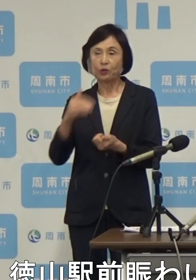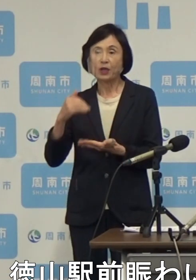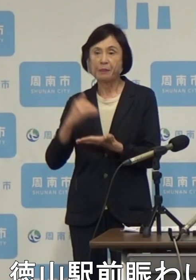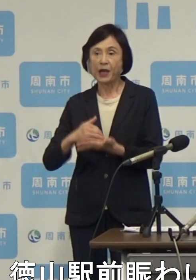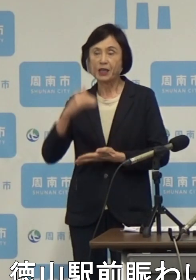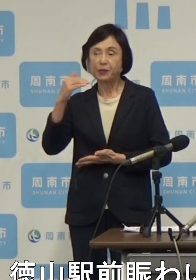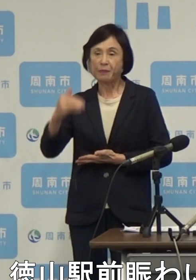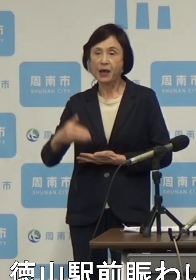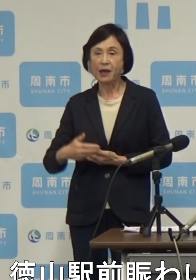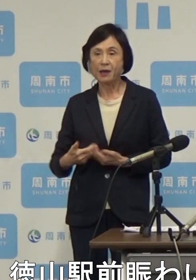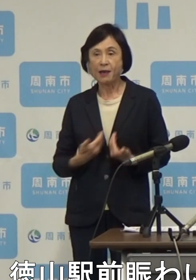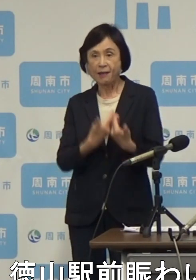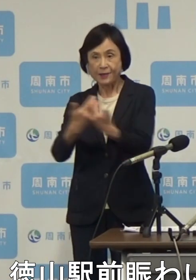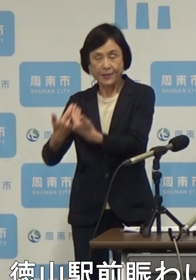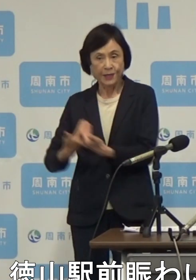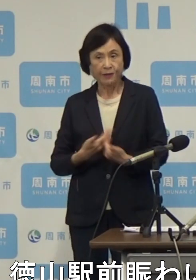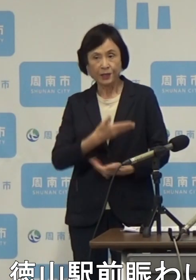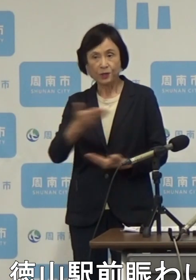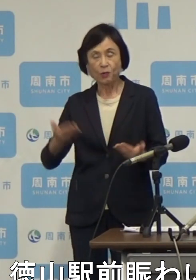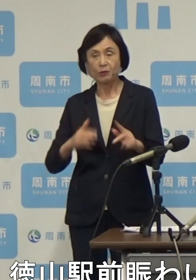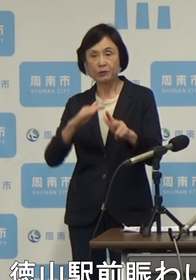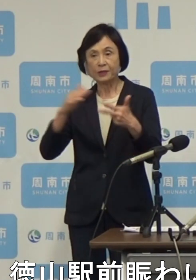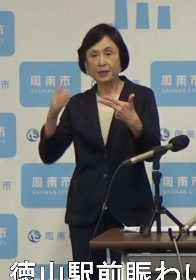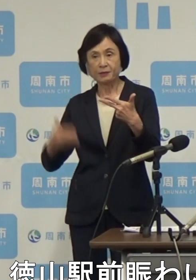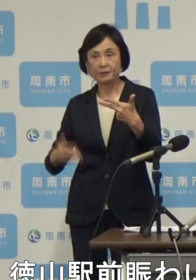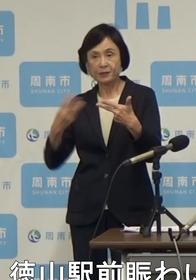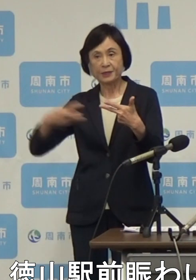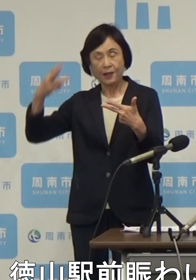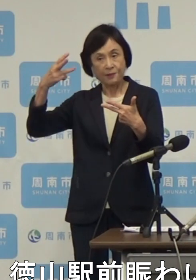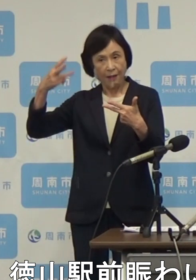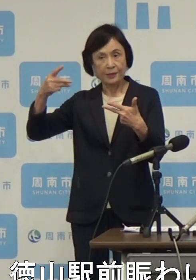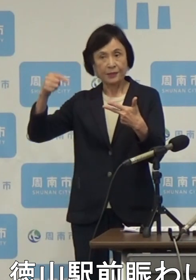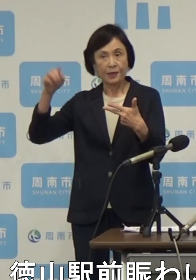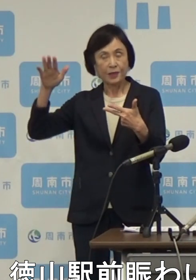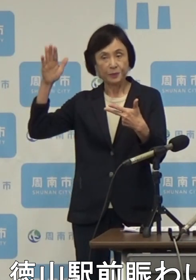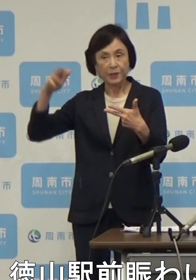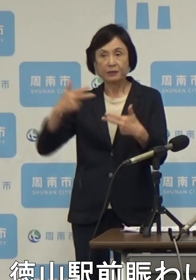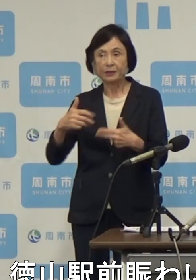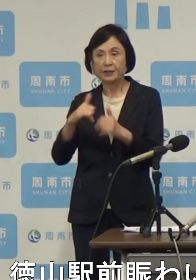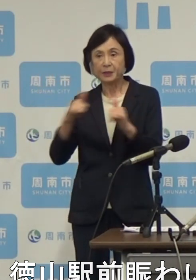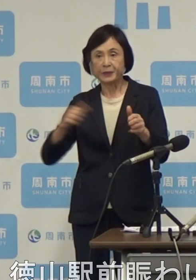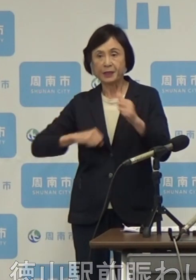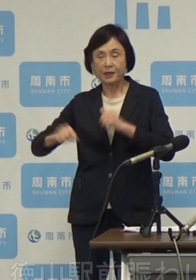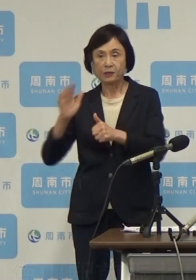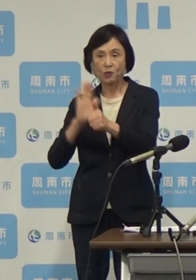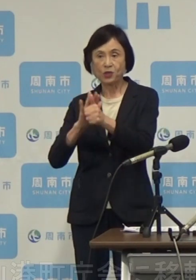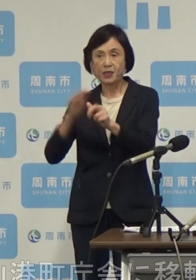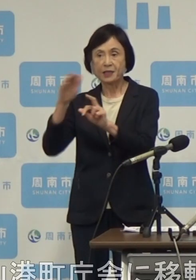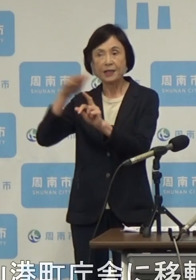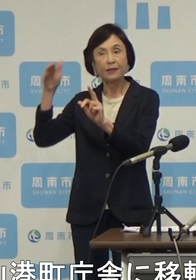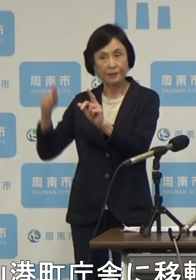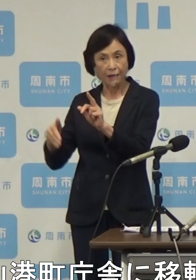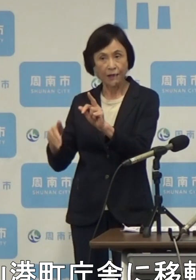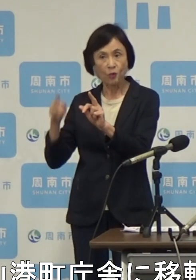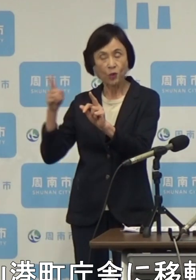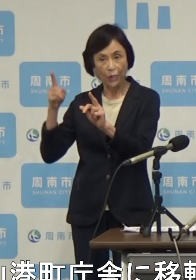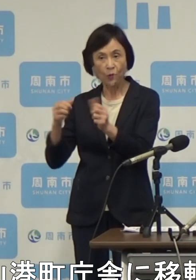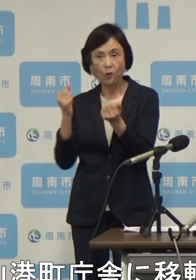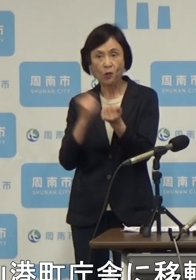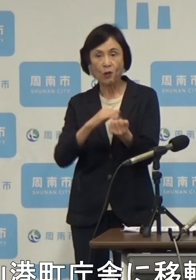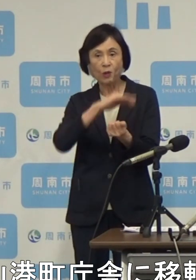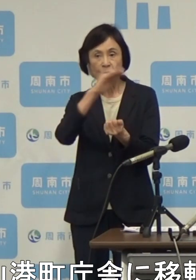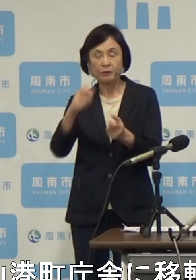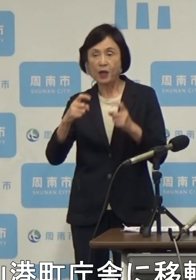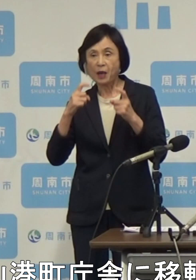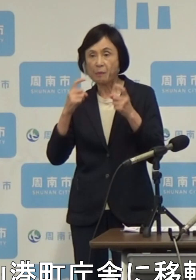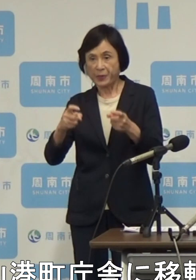前にぎわい交流施設の3階西側にあります市民活動支援センターを、徳山港町